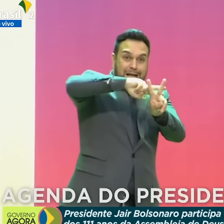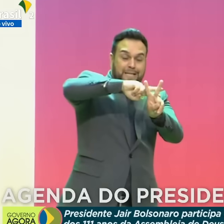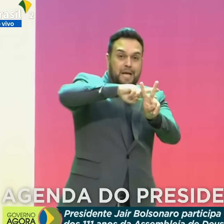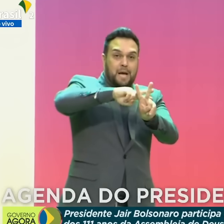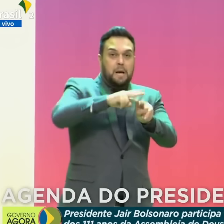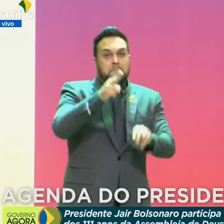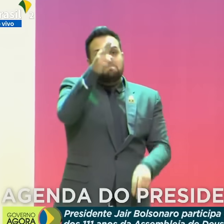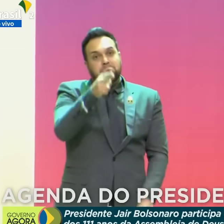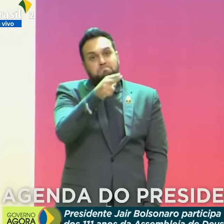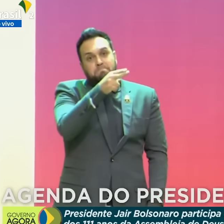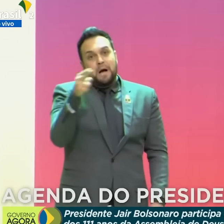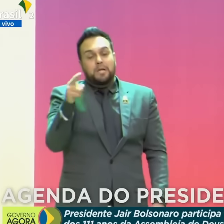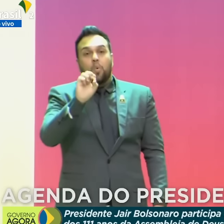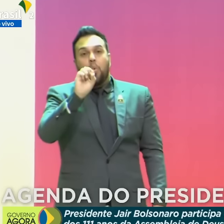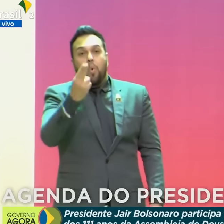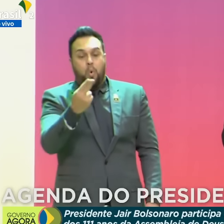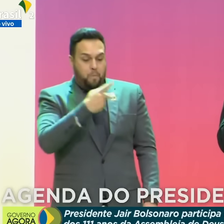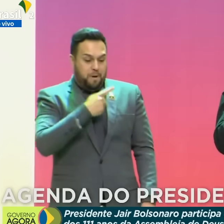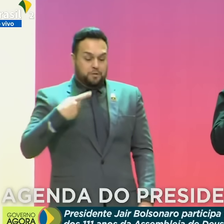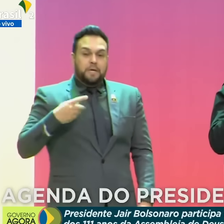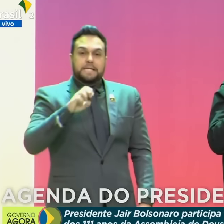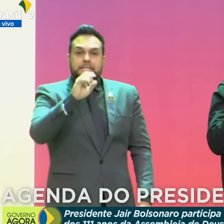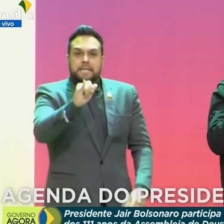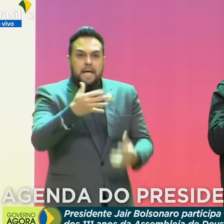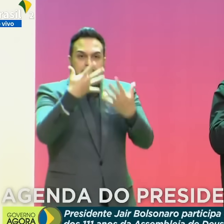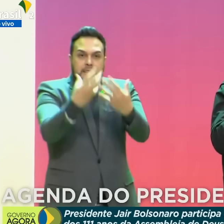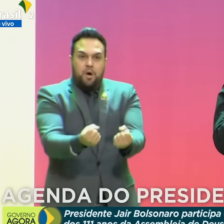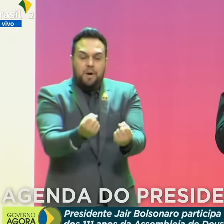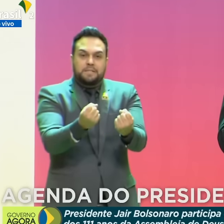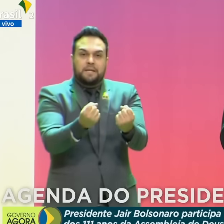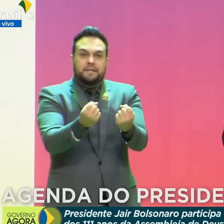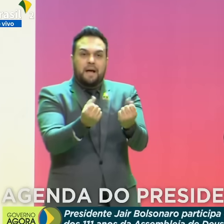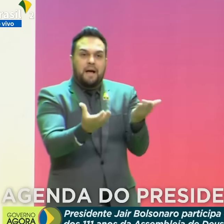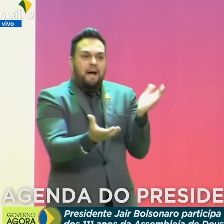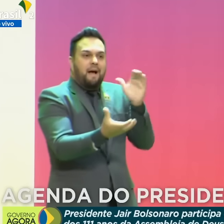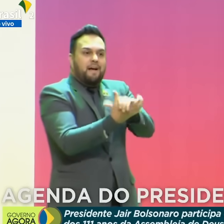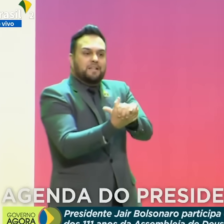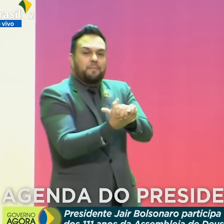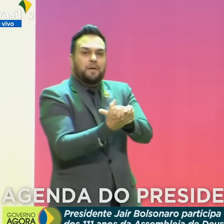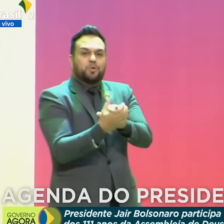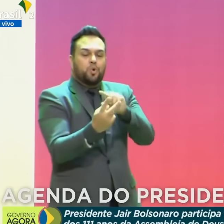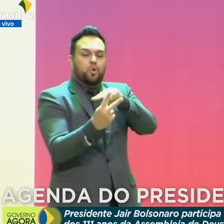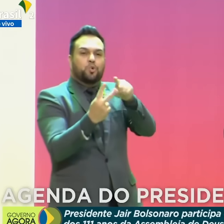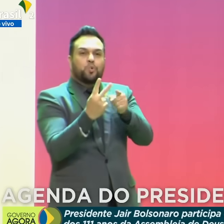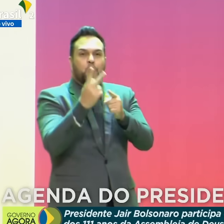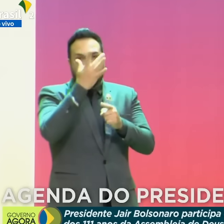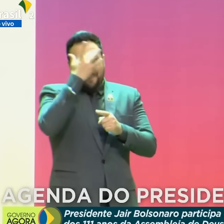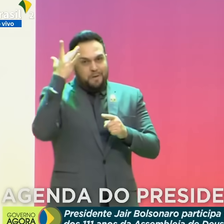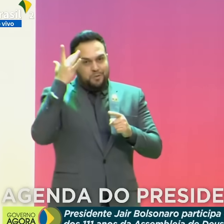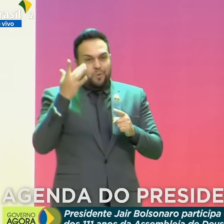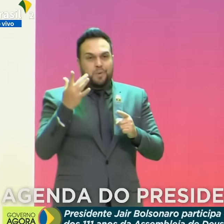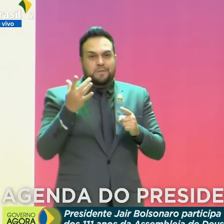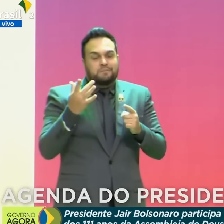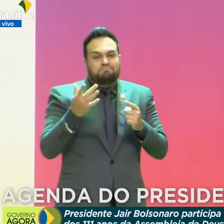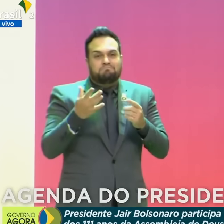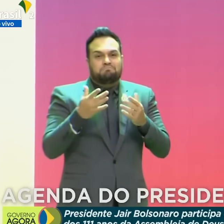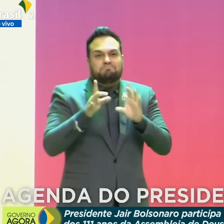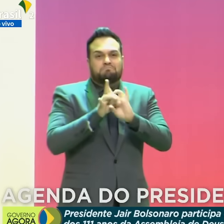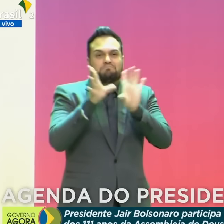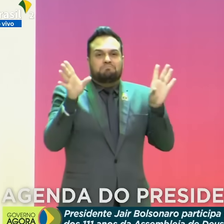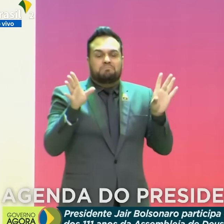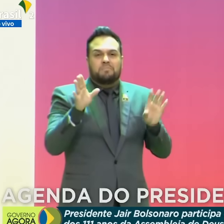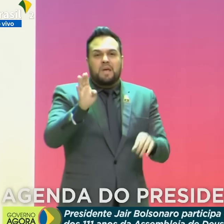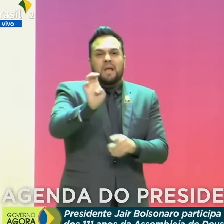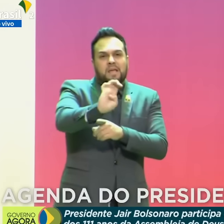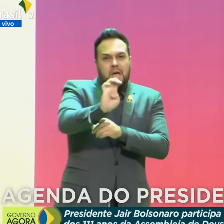que porventura se negassem a realizar um casamento entre duas pessoas, independente do seu sexo.